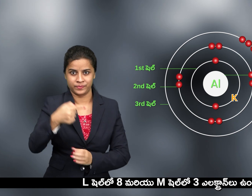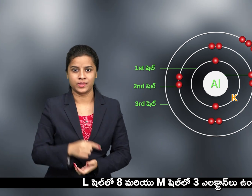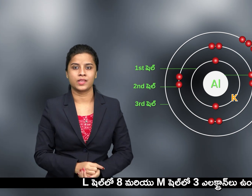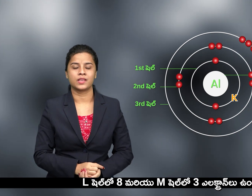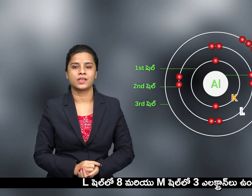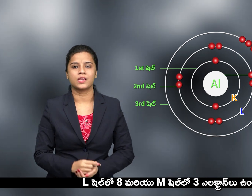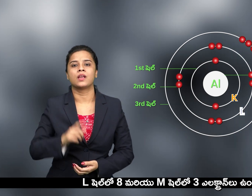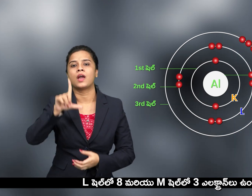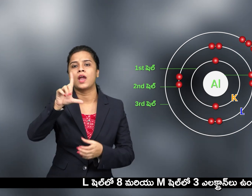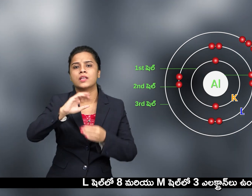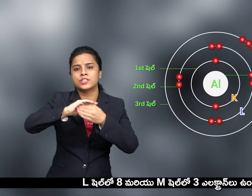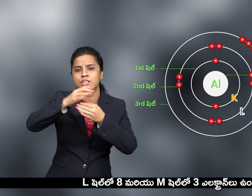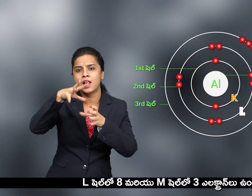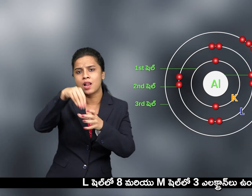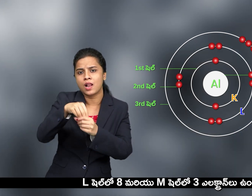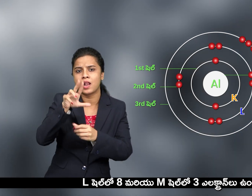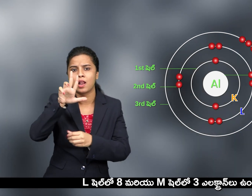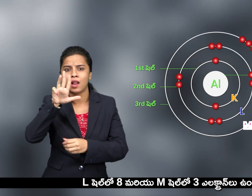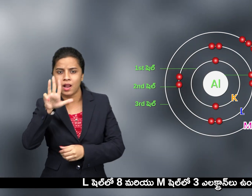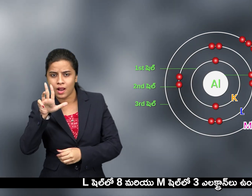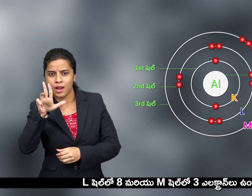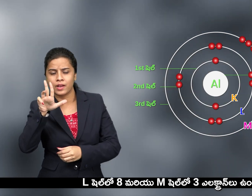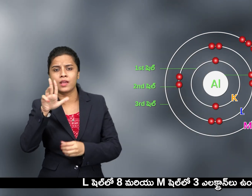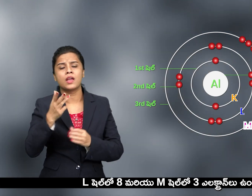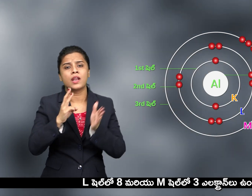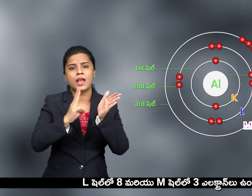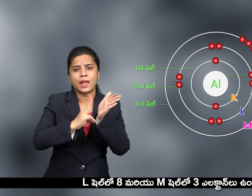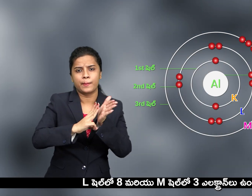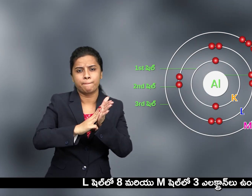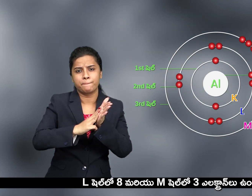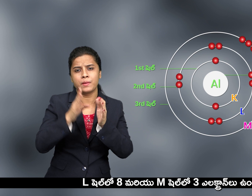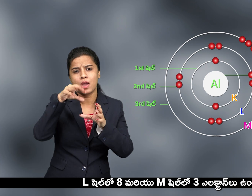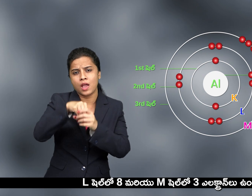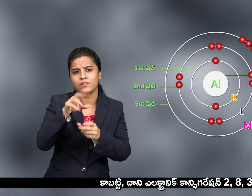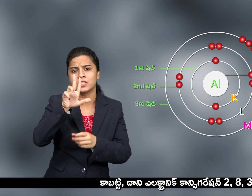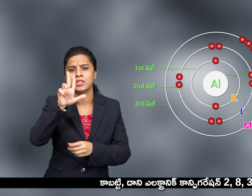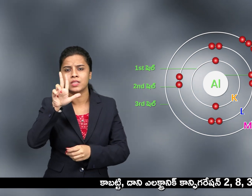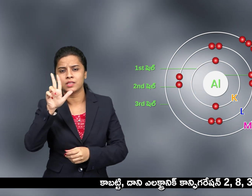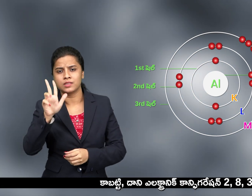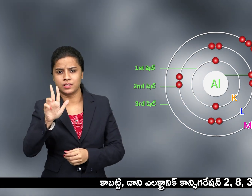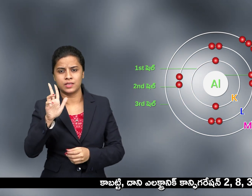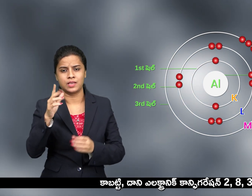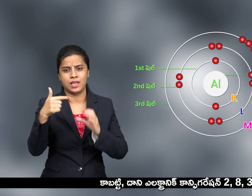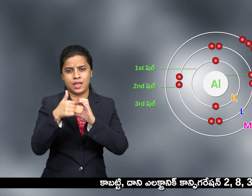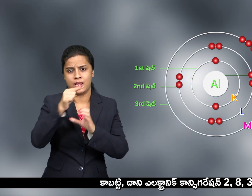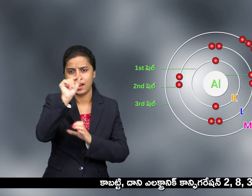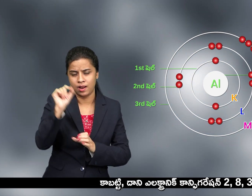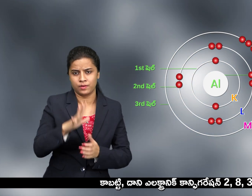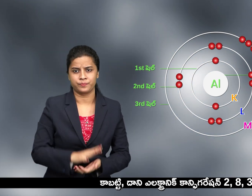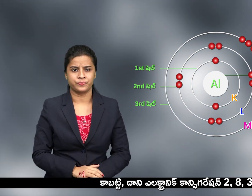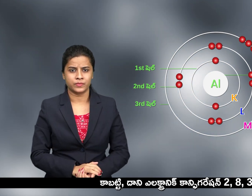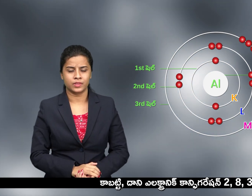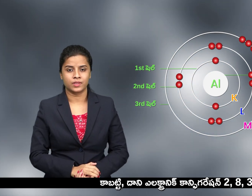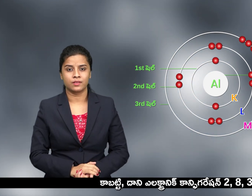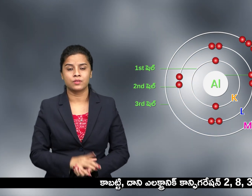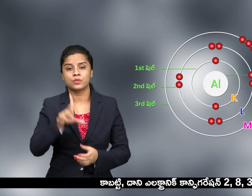L షెల్లో 8 మరియు M షెల్లో 3 ఎలక్ట్రాన్లు ఉంటాయి. కాబట్టి దాని